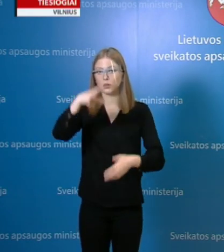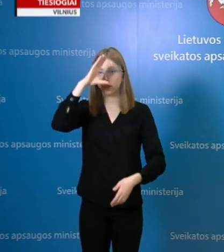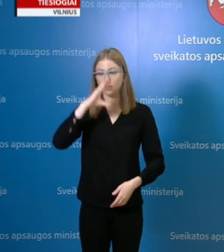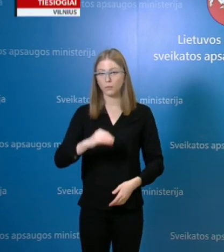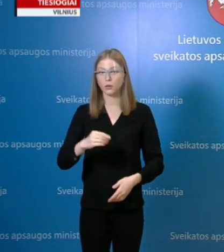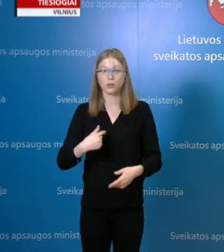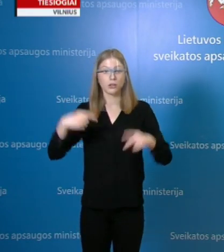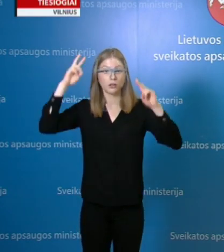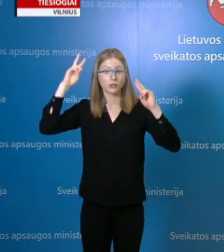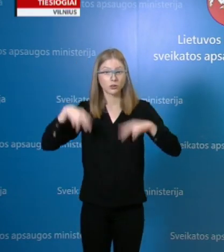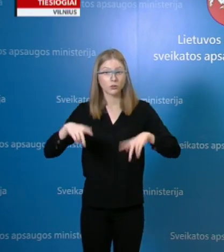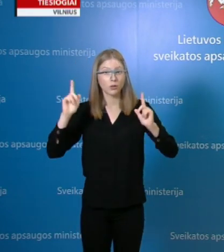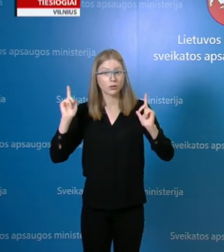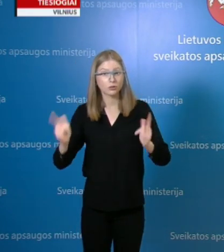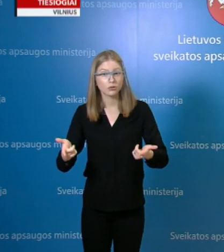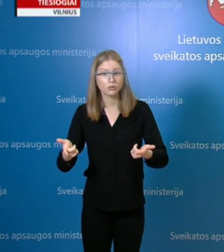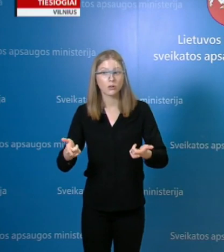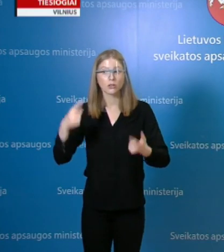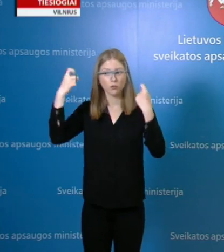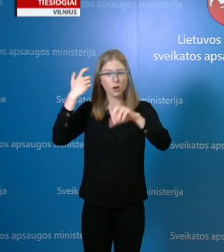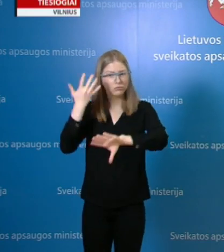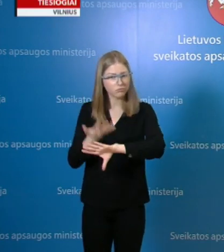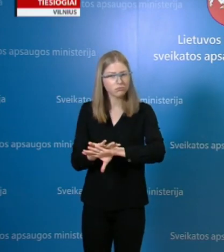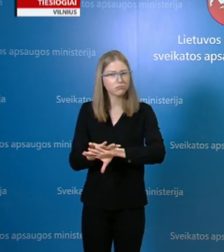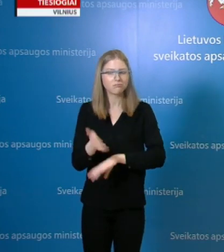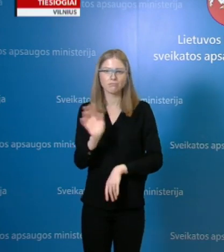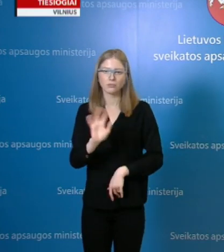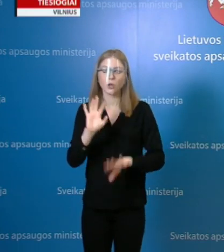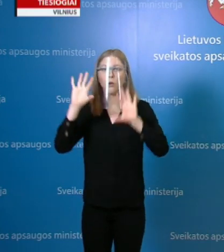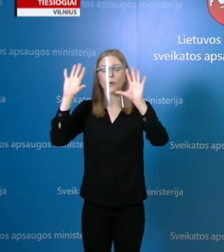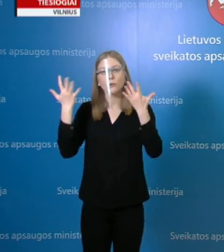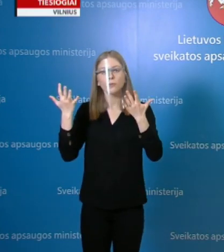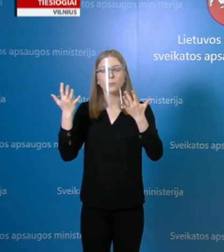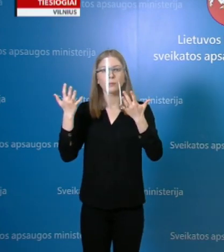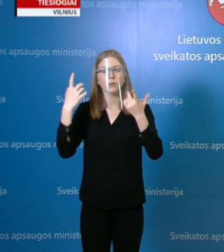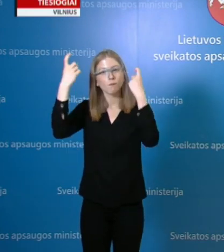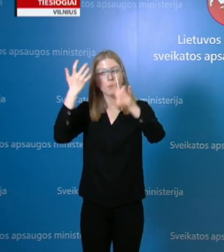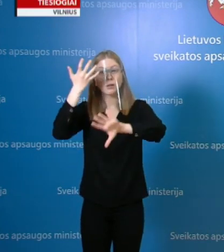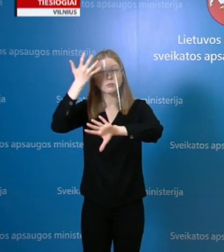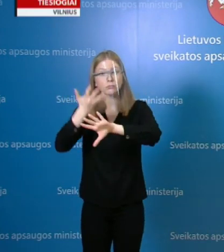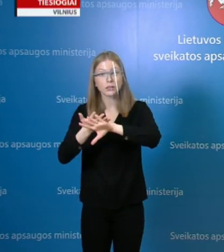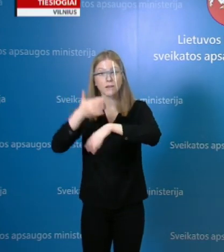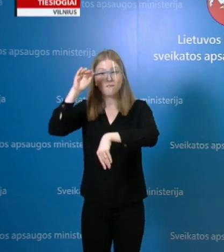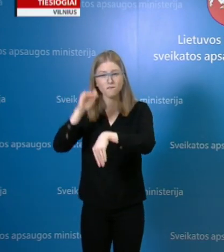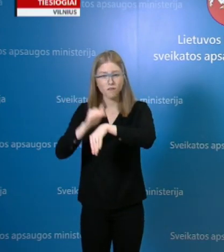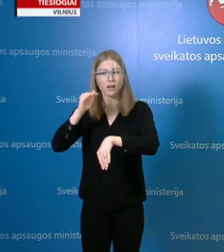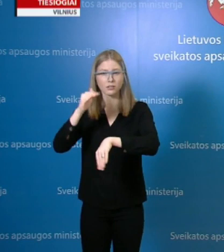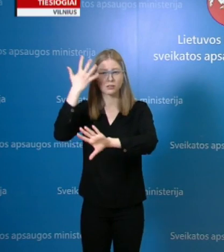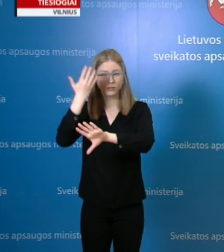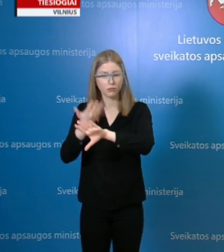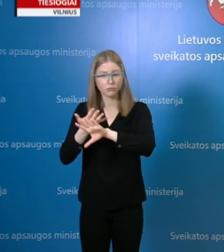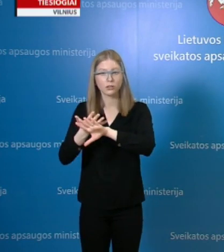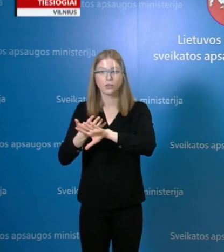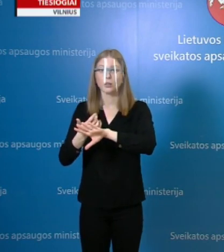Tai nežinau, ar jos kur nors yra klaidinančios, o jeigu kas nors pastebėjo kokią nors faktinę klaidą, tai tikrai